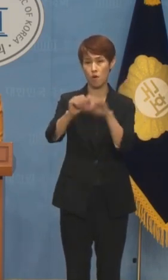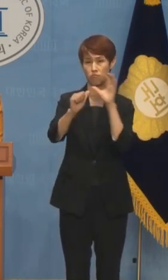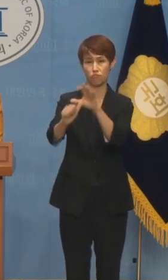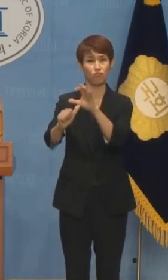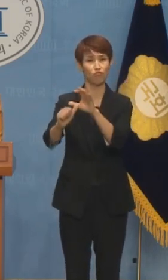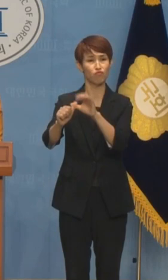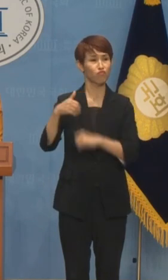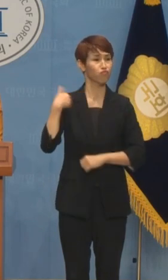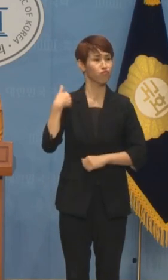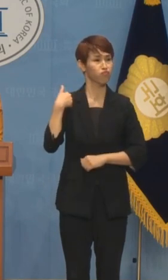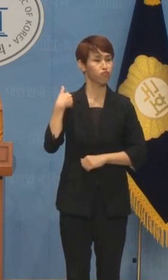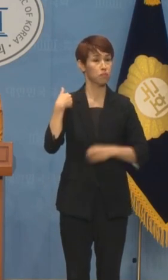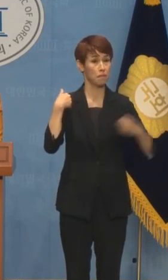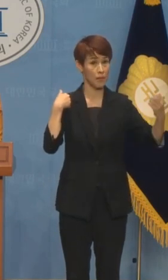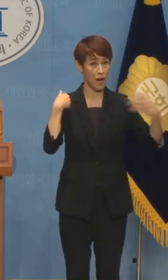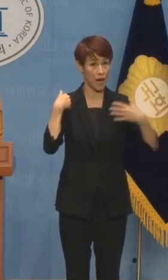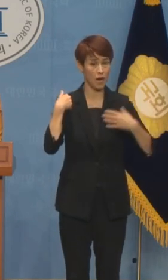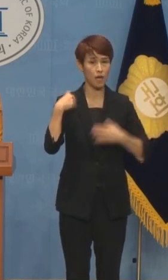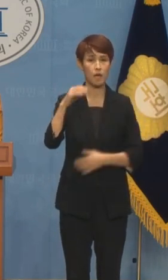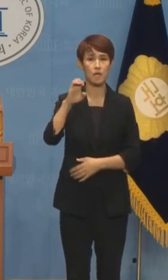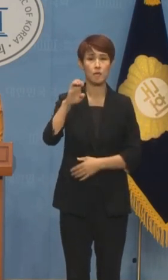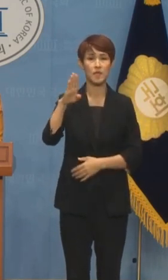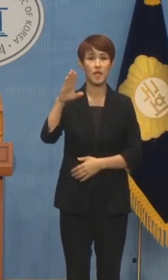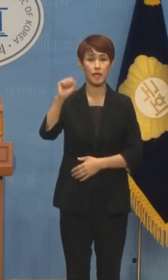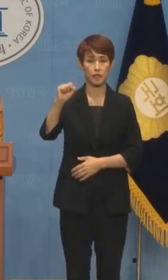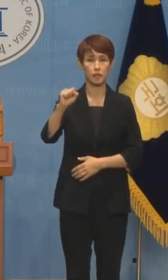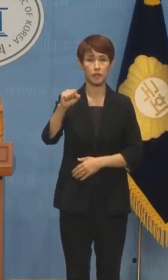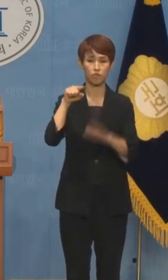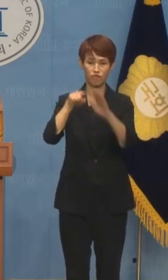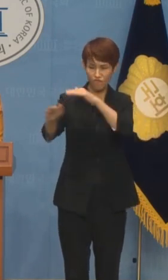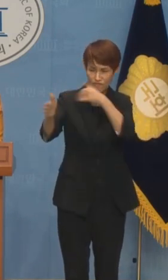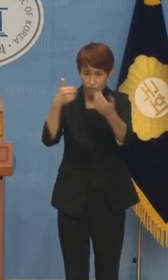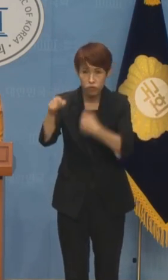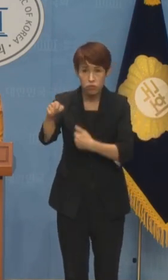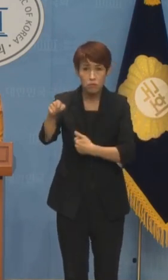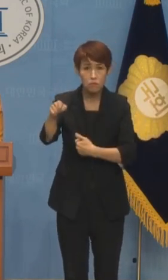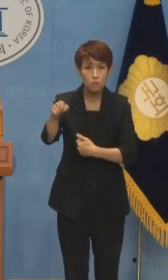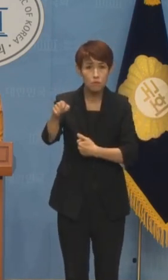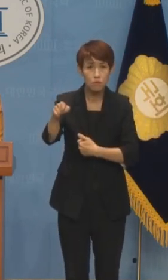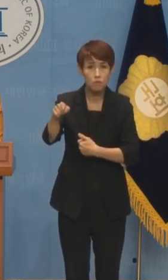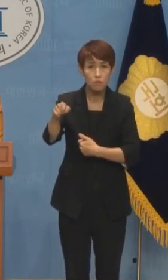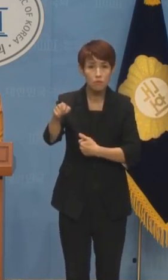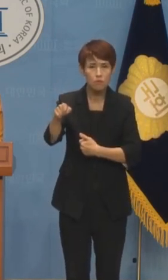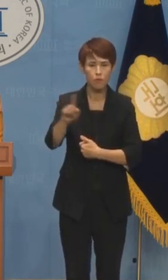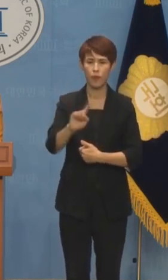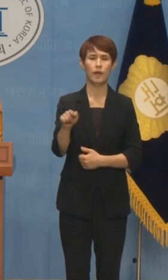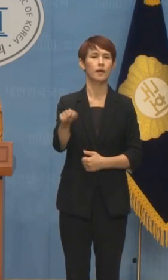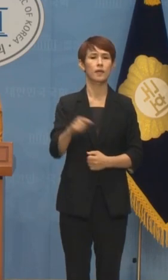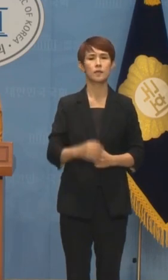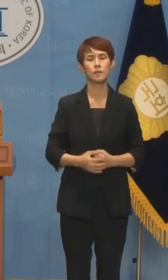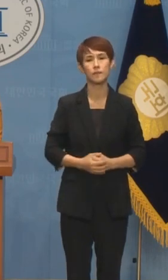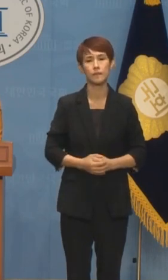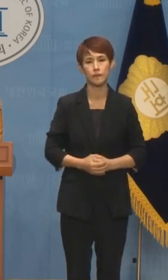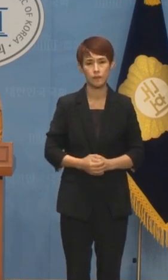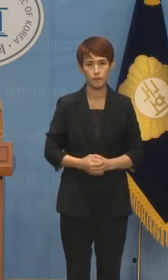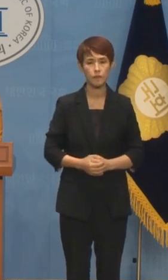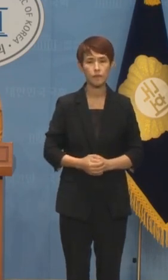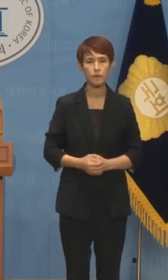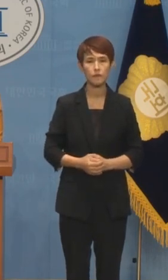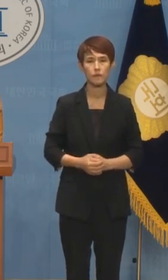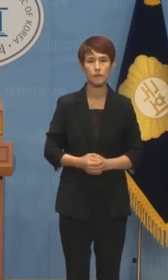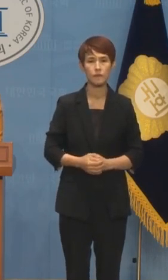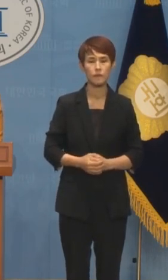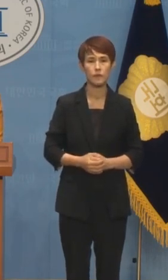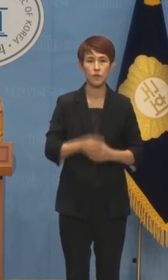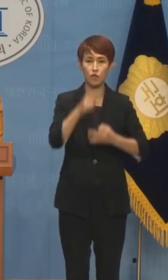모른다고 우겼는데 EBS 압수수색 사태는 도대체 무엇입니까? 이제 더